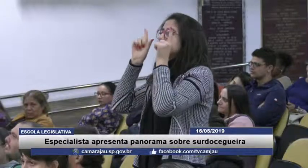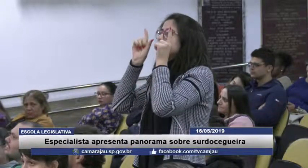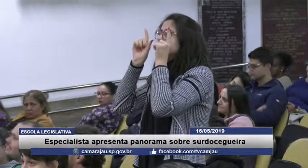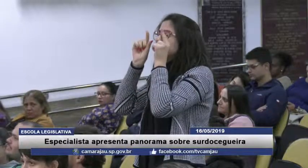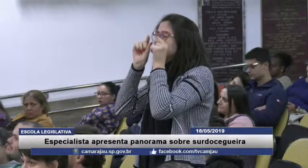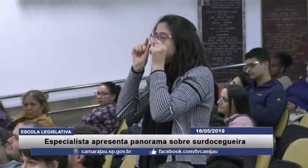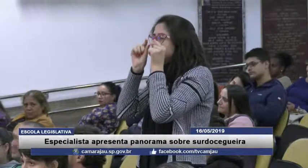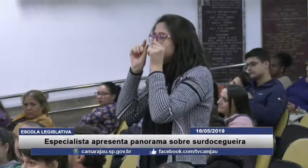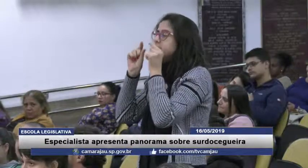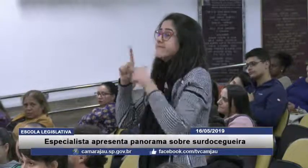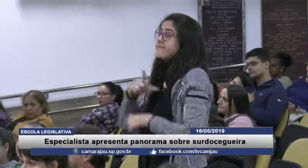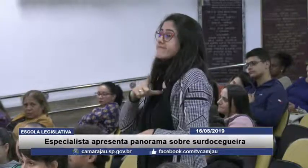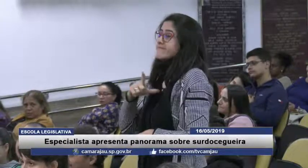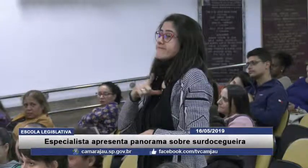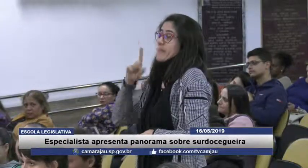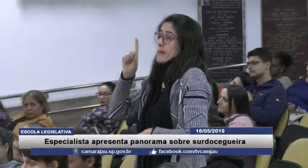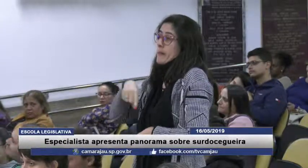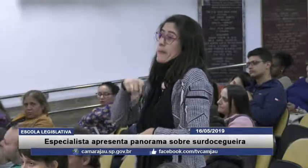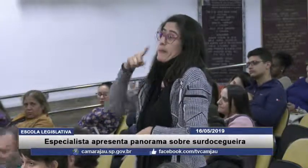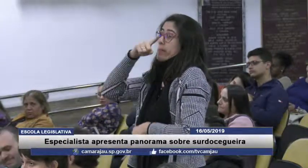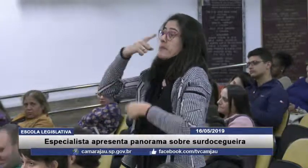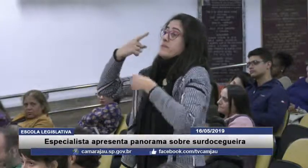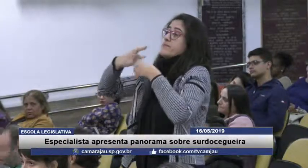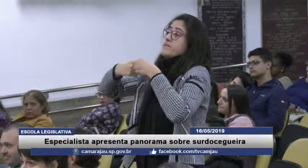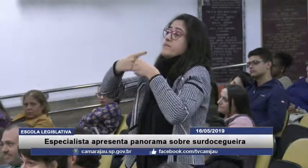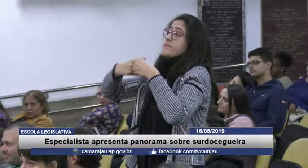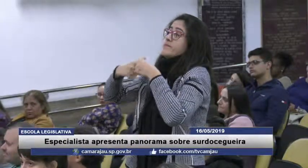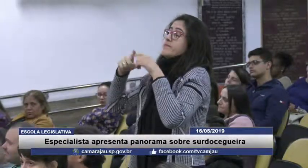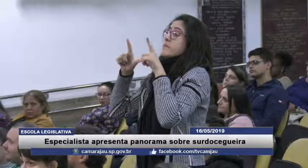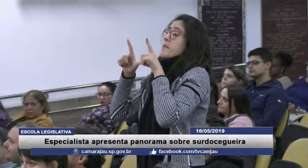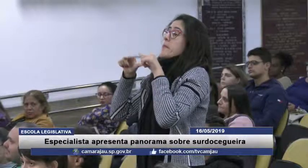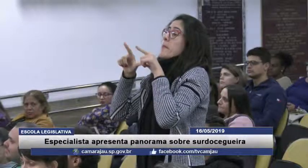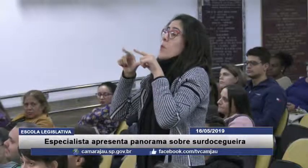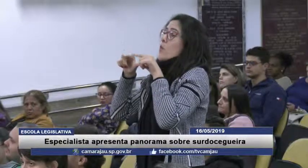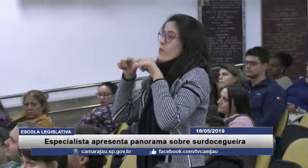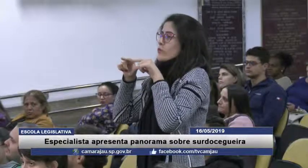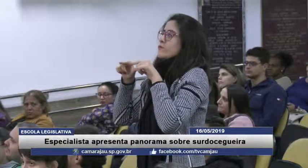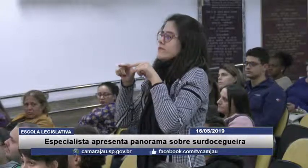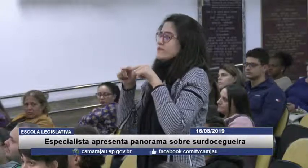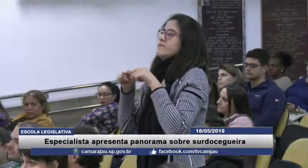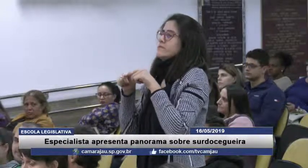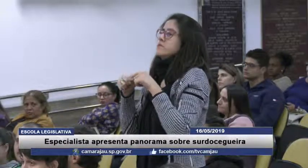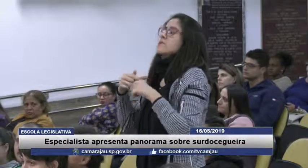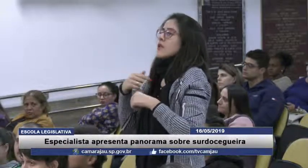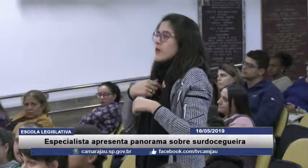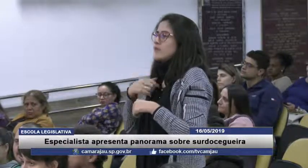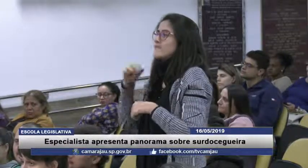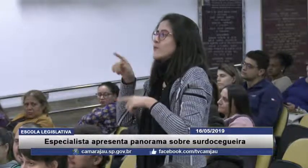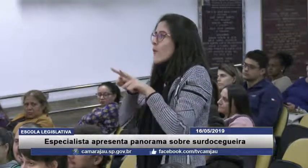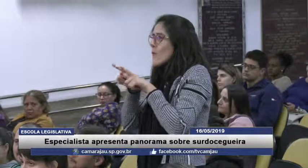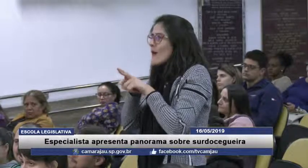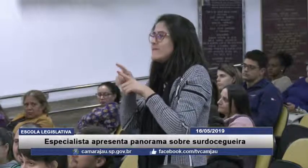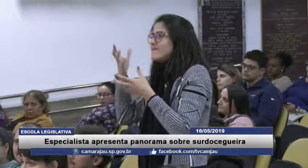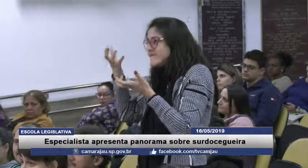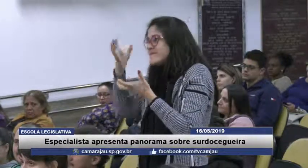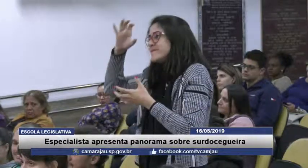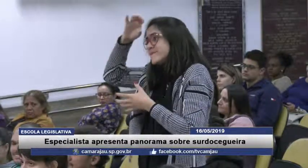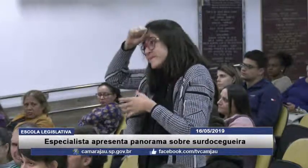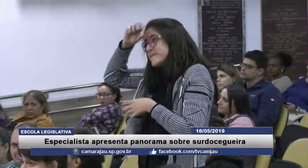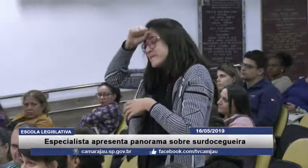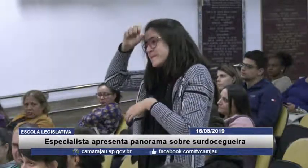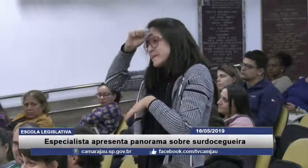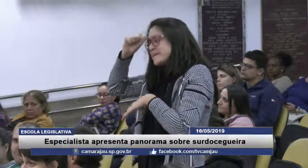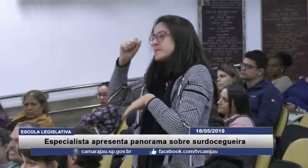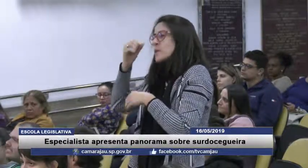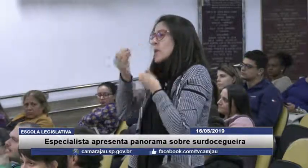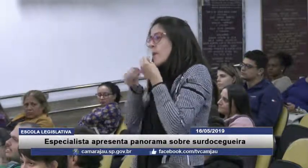eu queria dizer que eu tenho duas pessoas, duas amigas, que estão perdendo a visão. São duas amigas que hoje moram em Bauru.